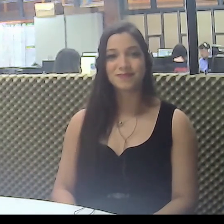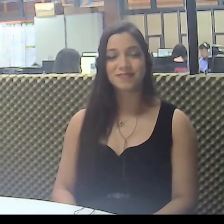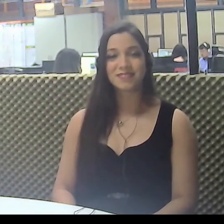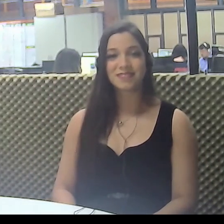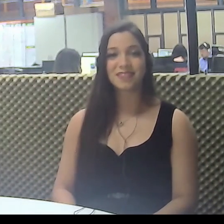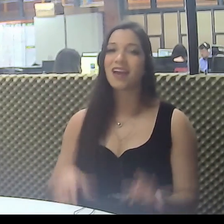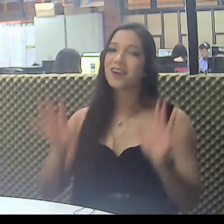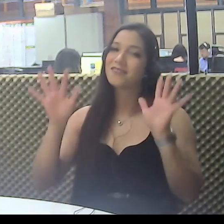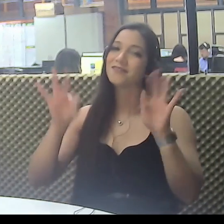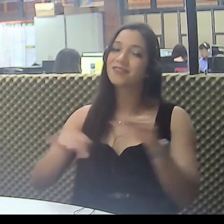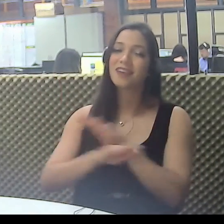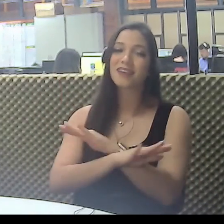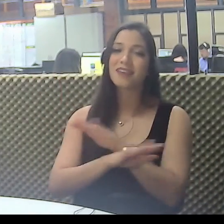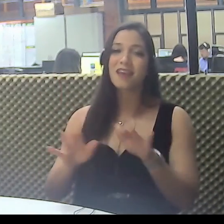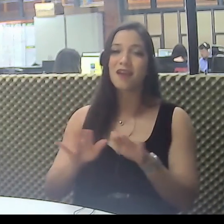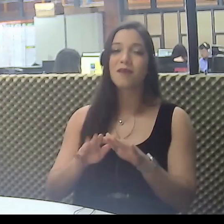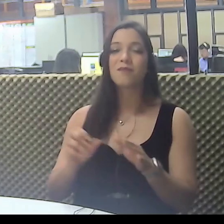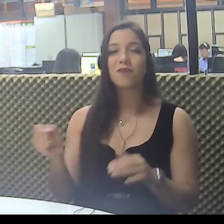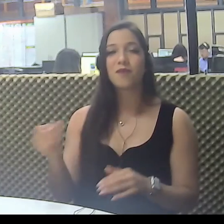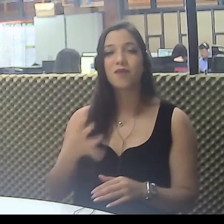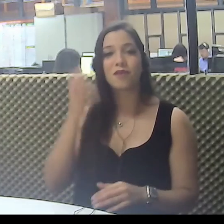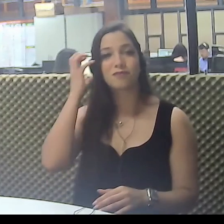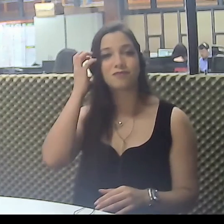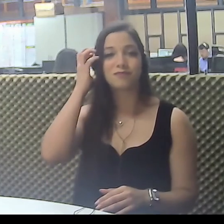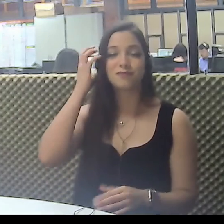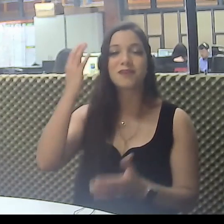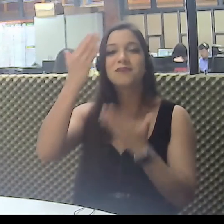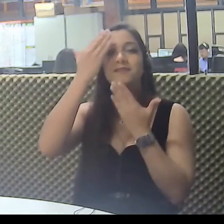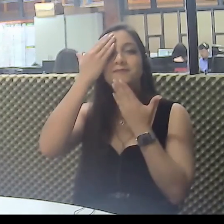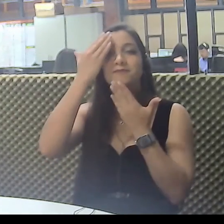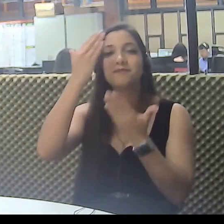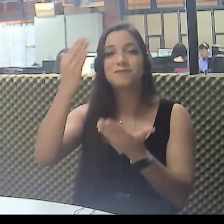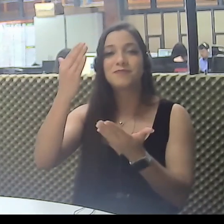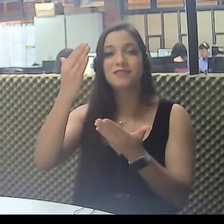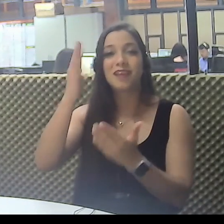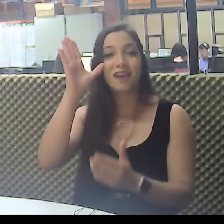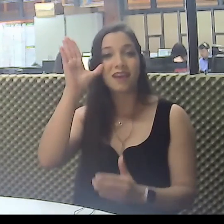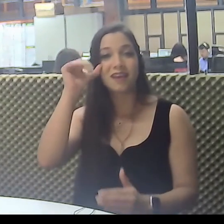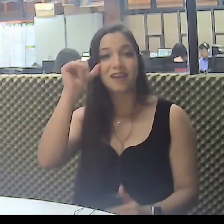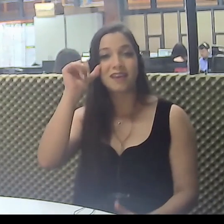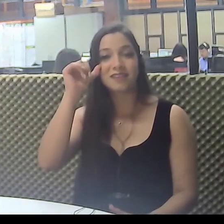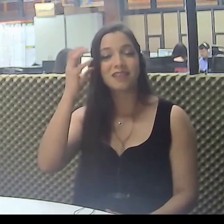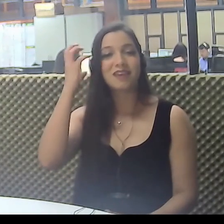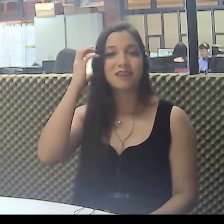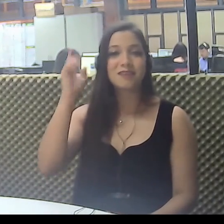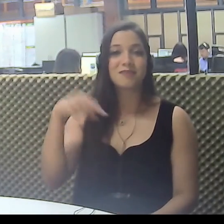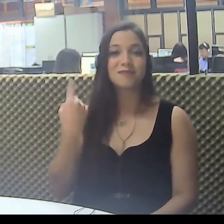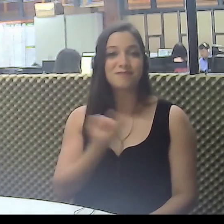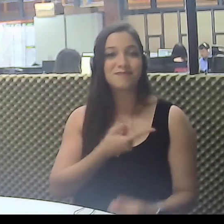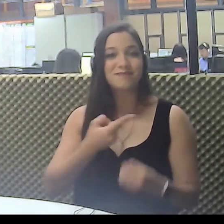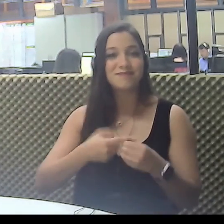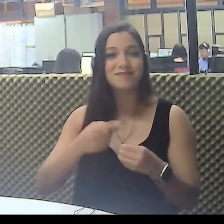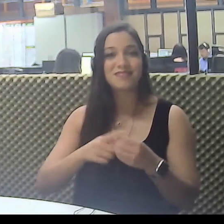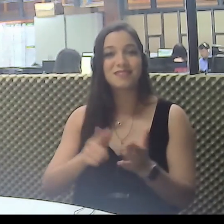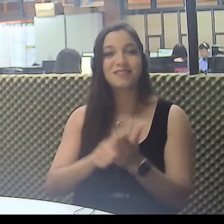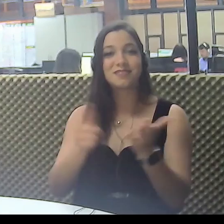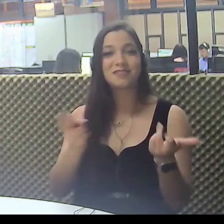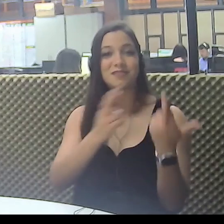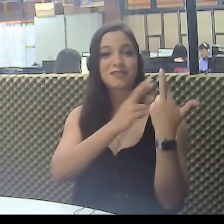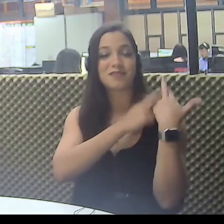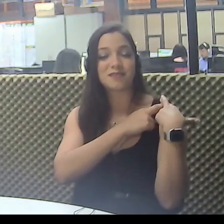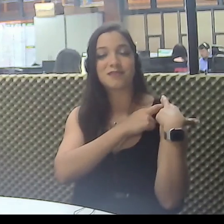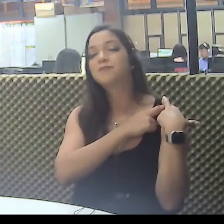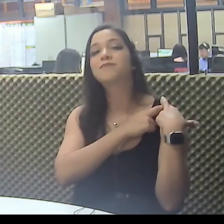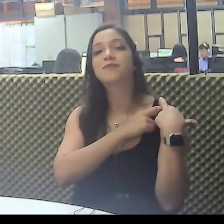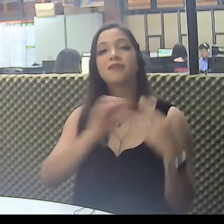E ficamos por aqui com mais uma edição. Muito obrigada pela sua audiência. Essa é a Rádio Nossa Cidade. Jornalista responsável